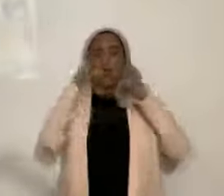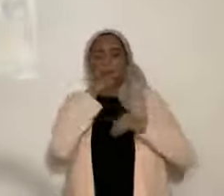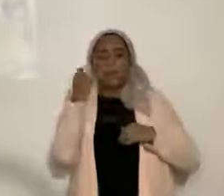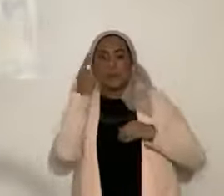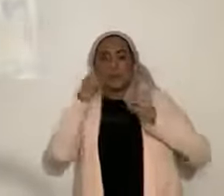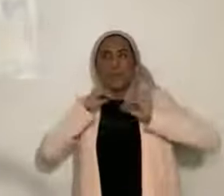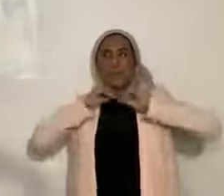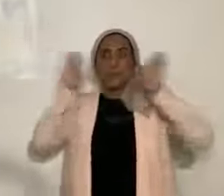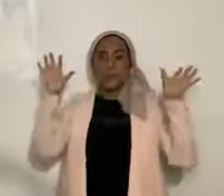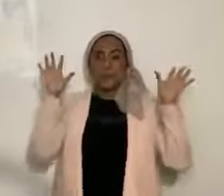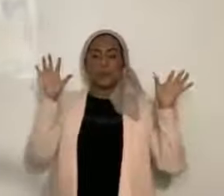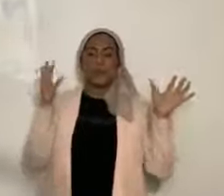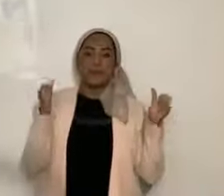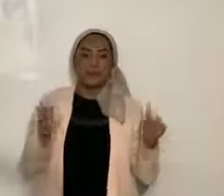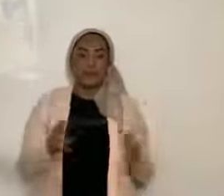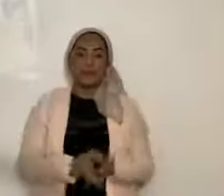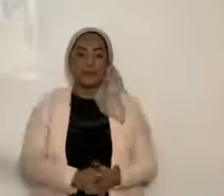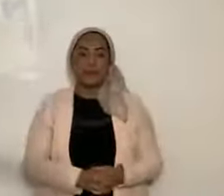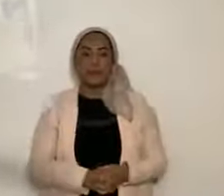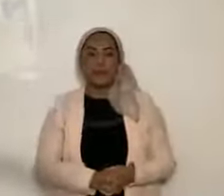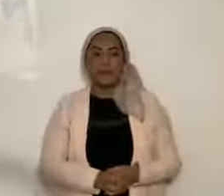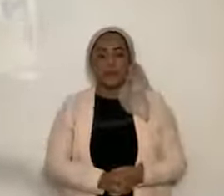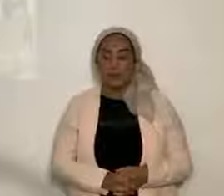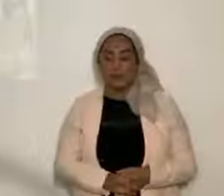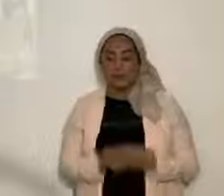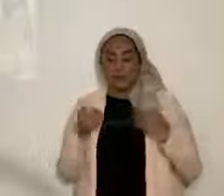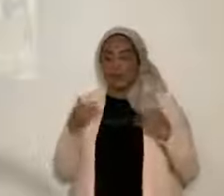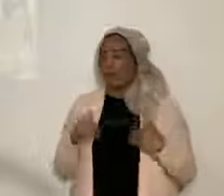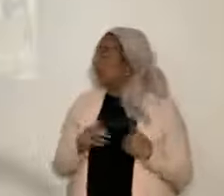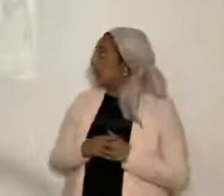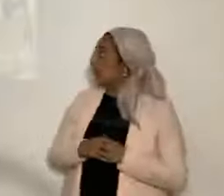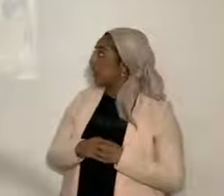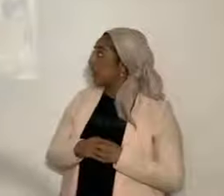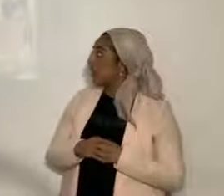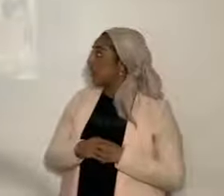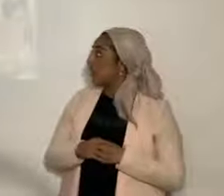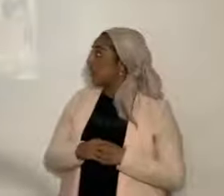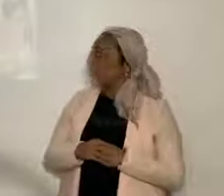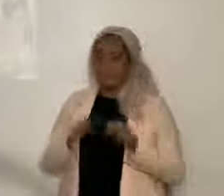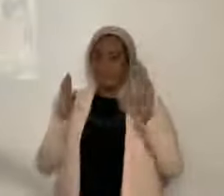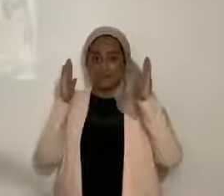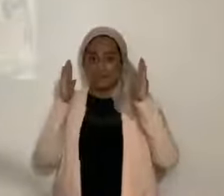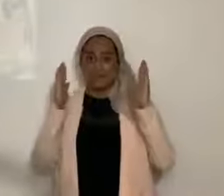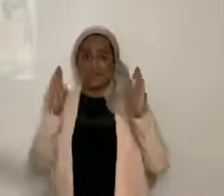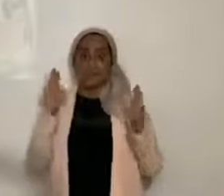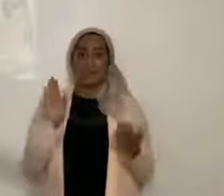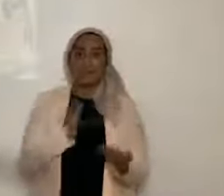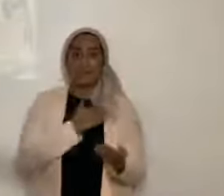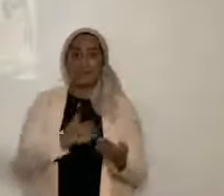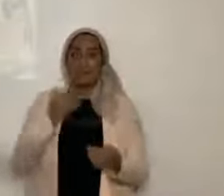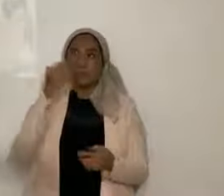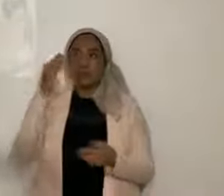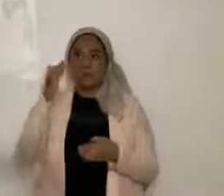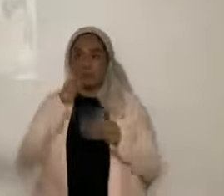aclarado muchas dudas. Ahora vamos, atención, a cantarle al